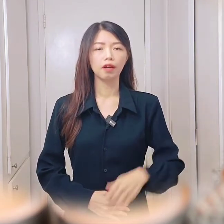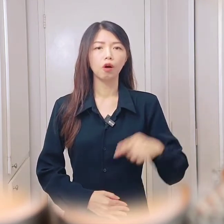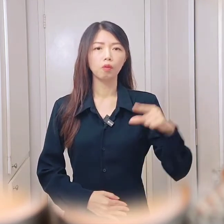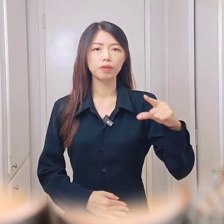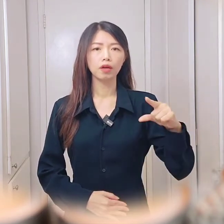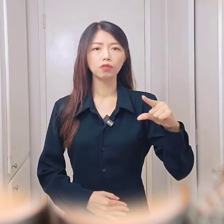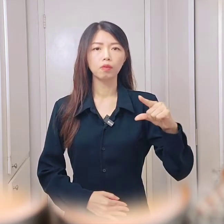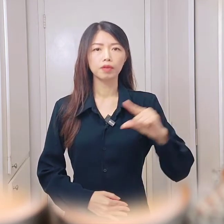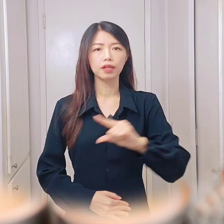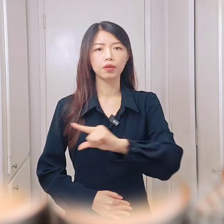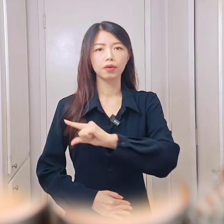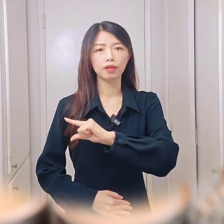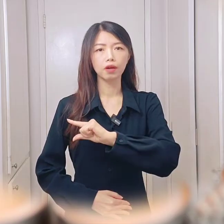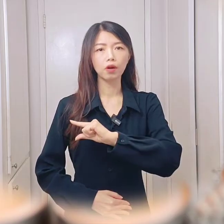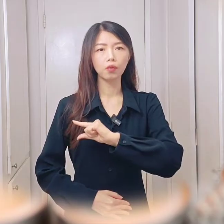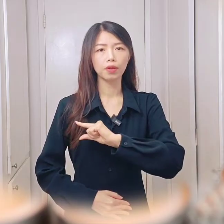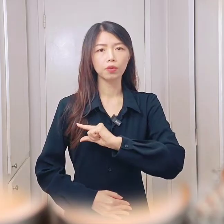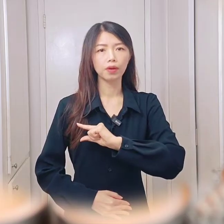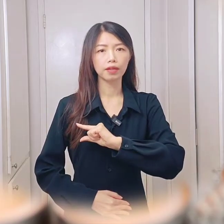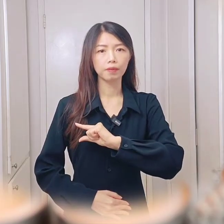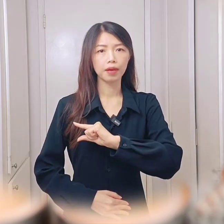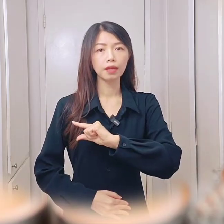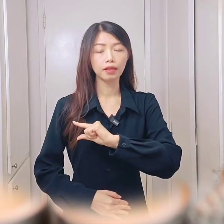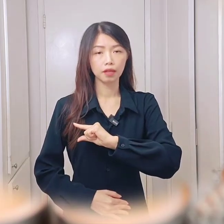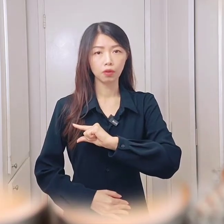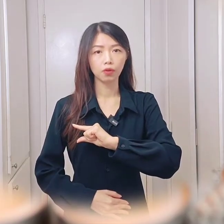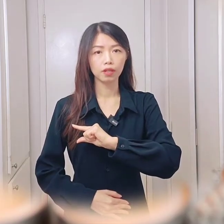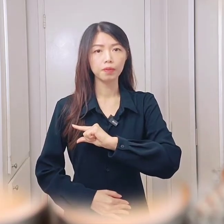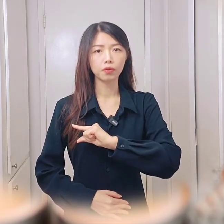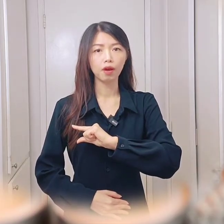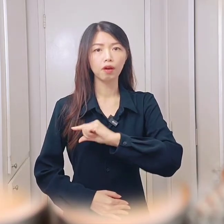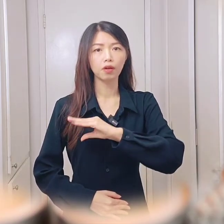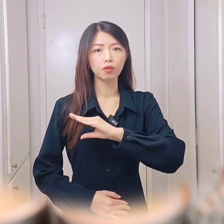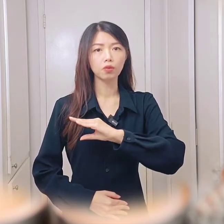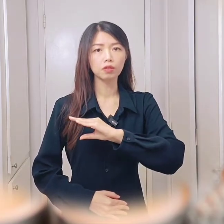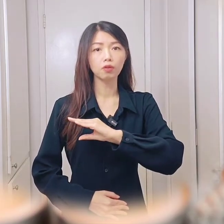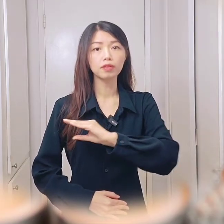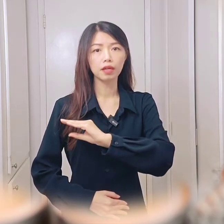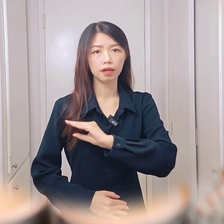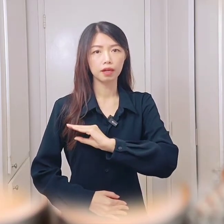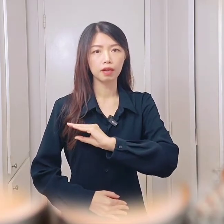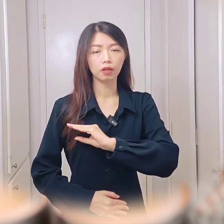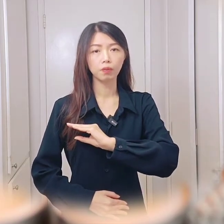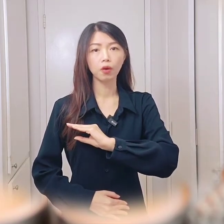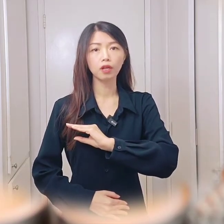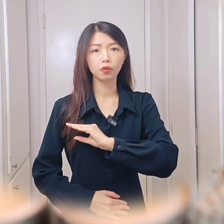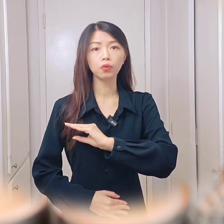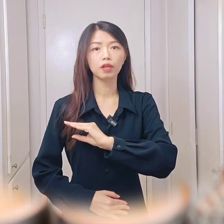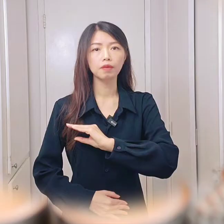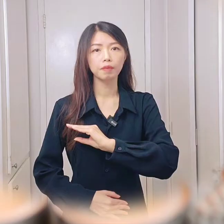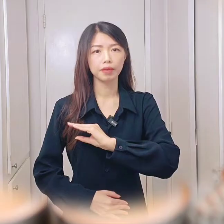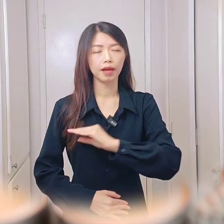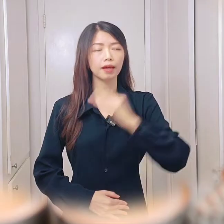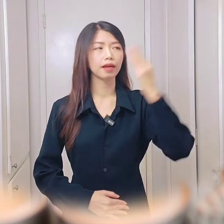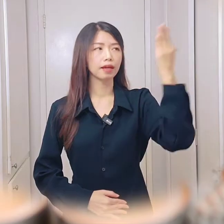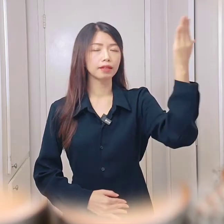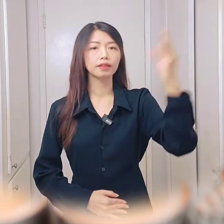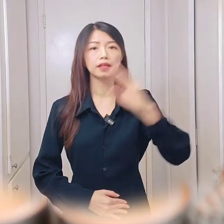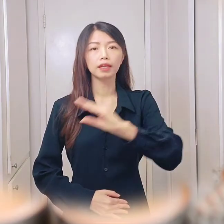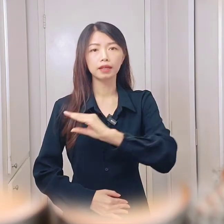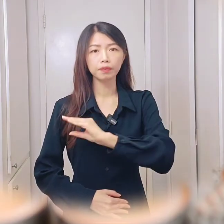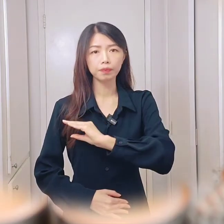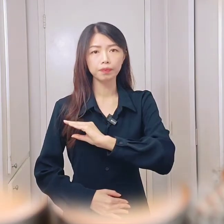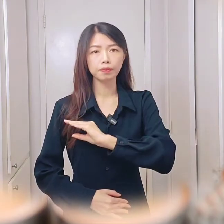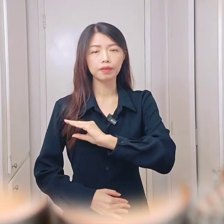수어는 엄지하고 검지를 이용해서 왼쪽 가슴에 대셔도 이름이고요. 손 전체를 이렇게 표현하셔도 이름입니다.